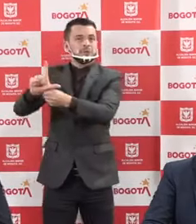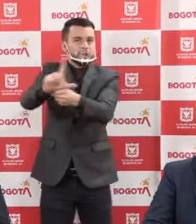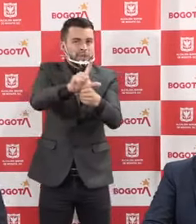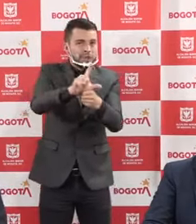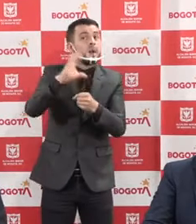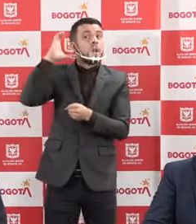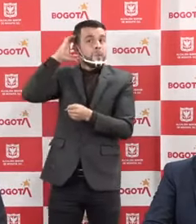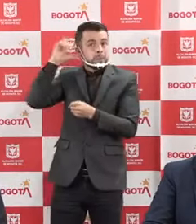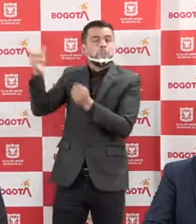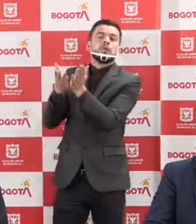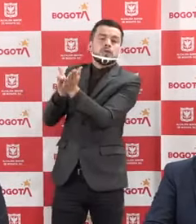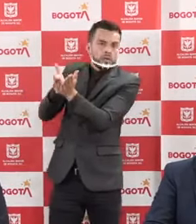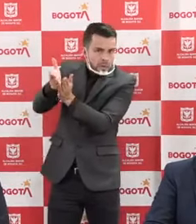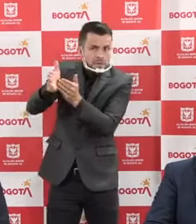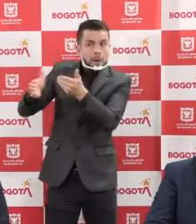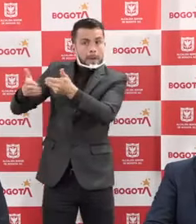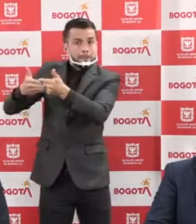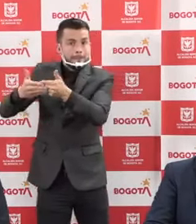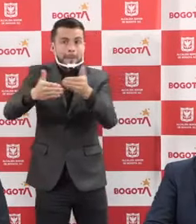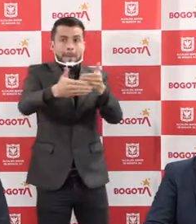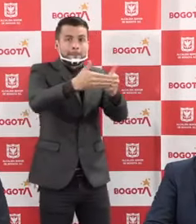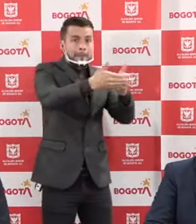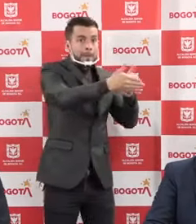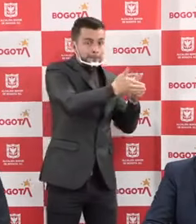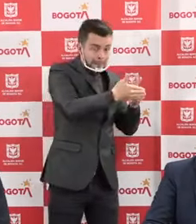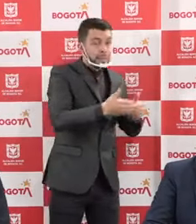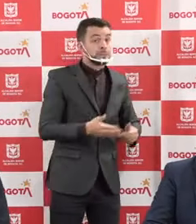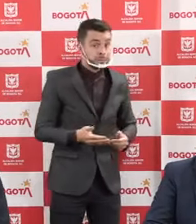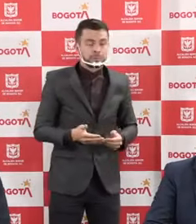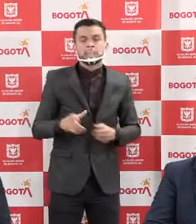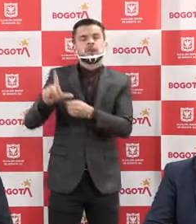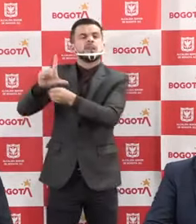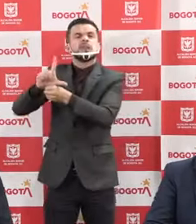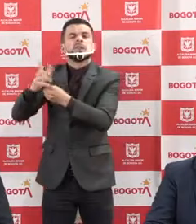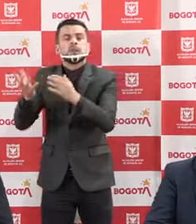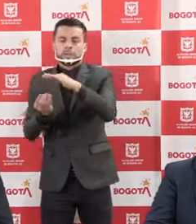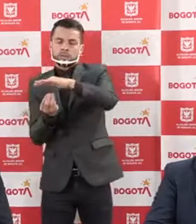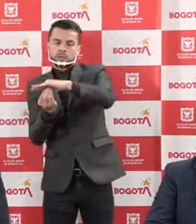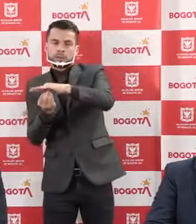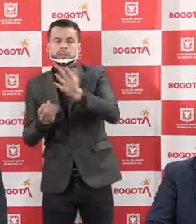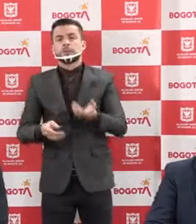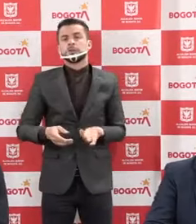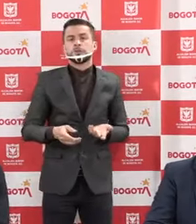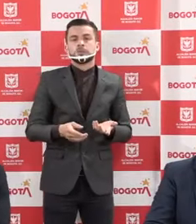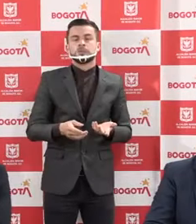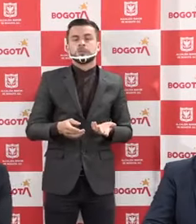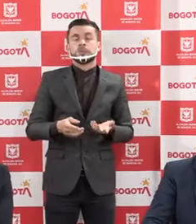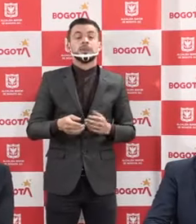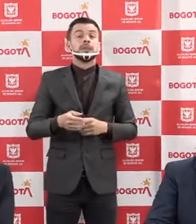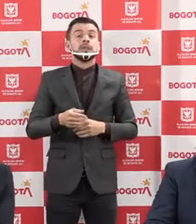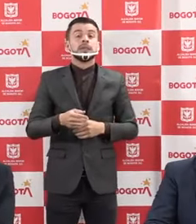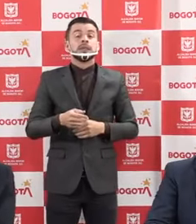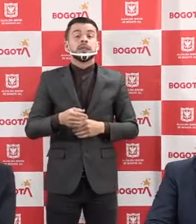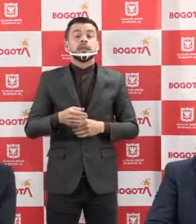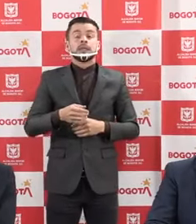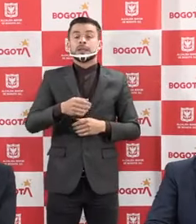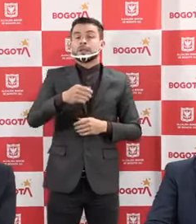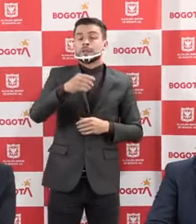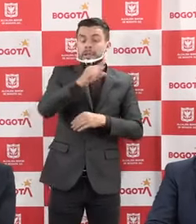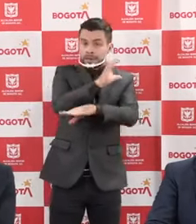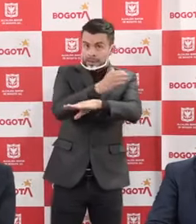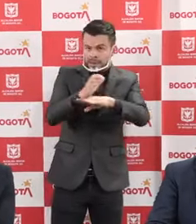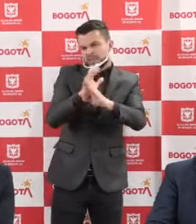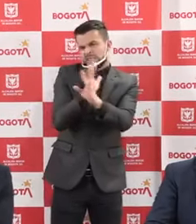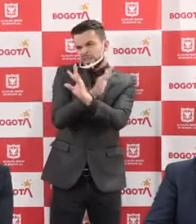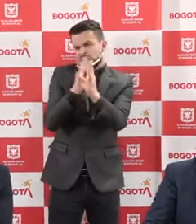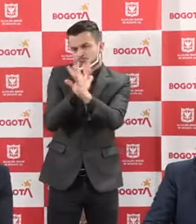estaban vigentes en las localidades de usaquén teusaquillo candelaria y chapinero